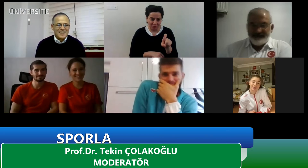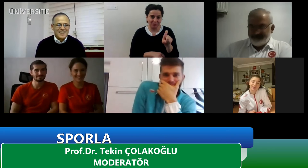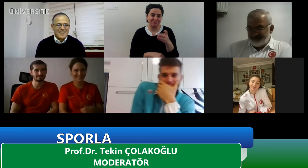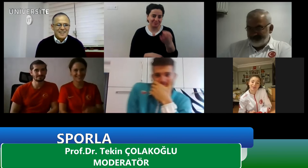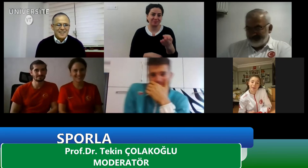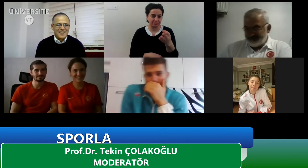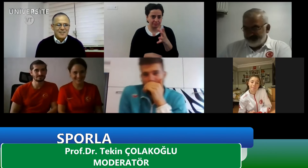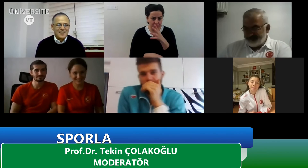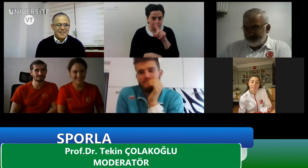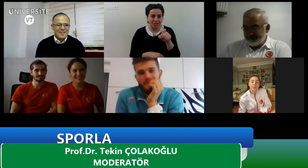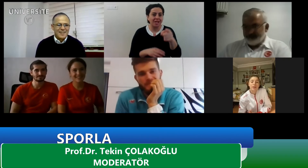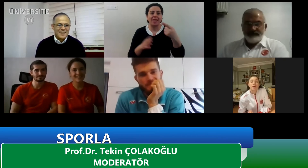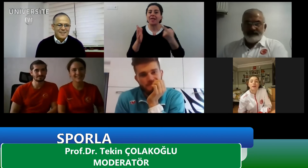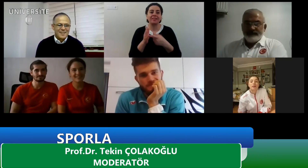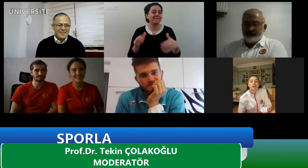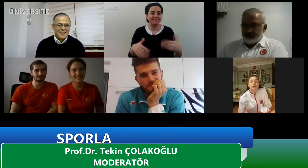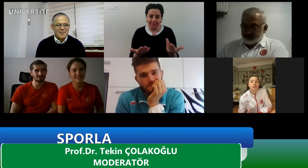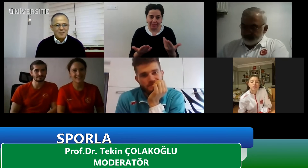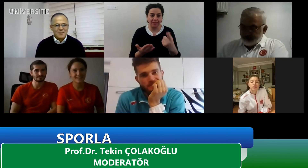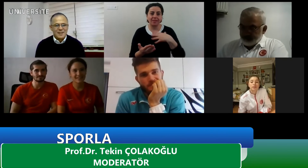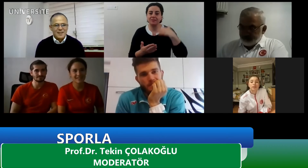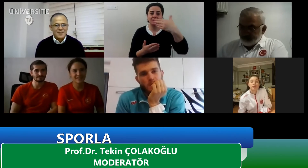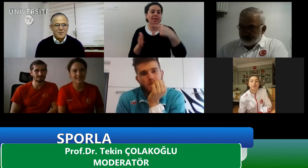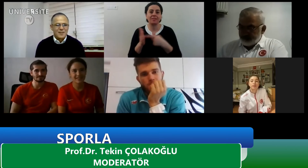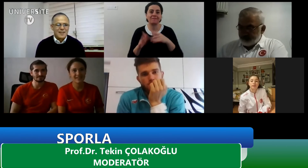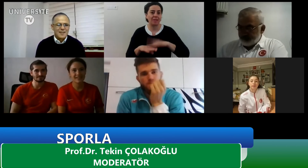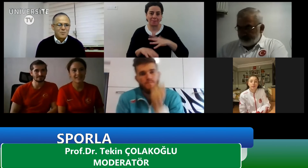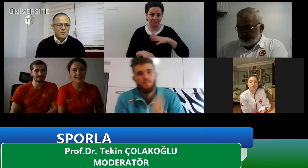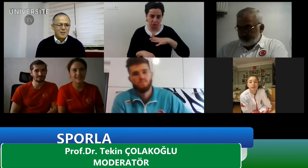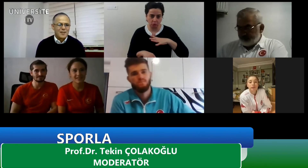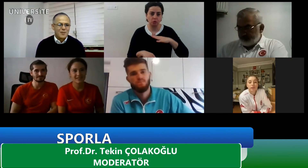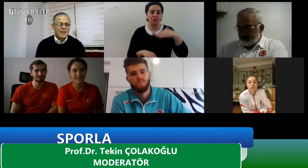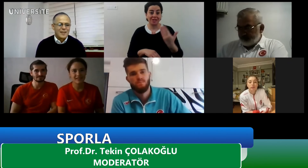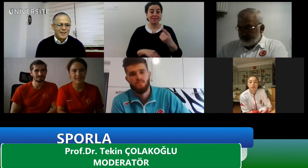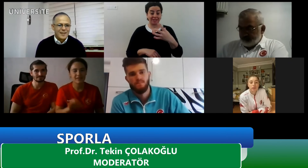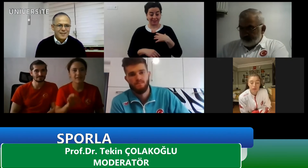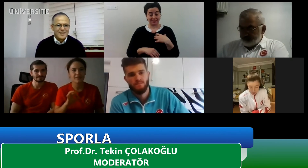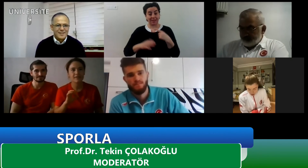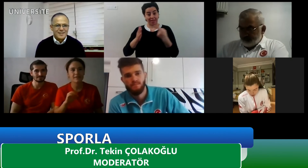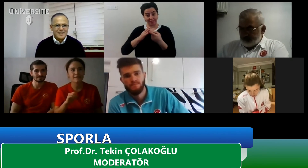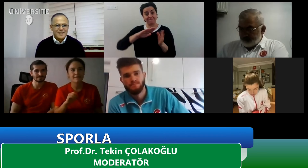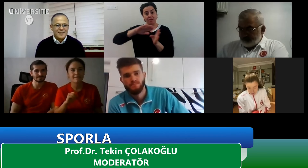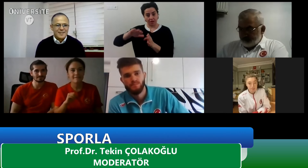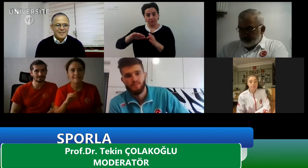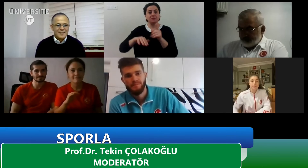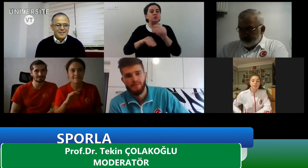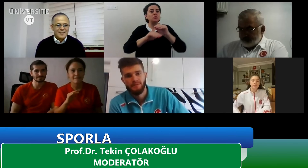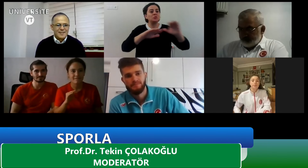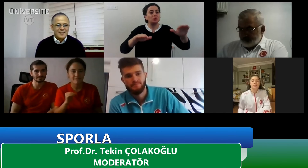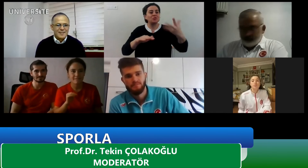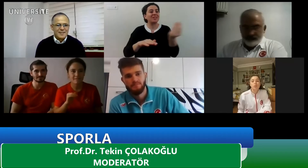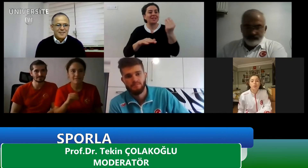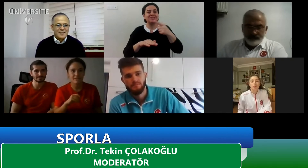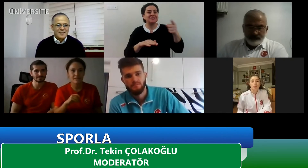Evet. Yani hedefleri nedir Aslan'ın? Devamında kendisinden sonra gelecek sporculara tavsiyeleri nelerdir?